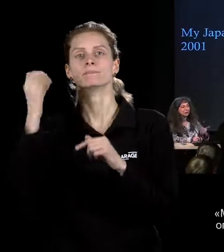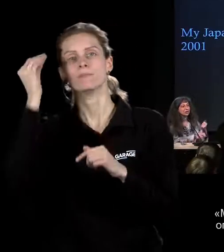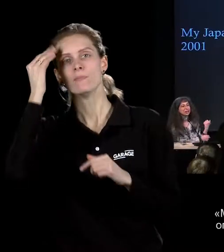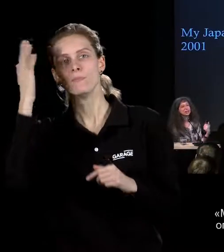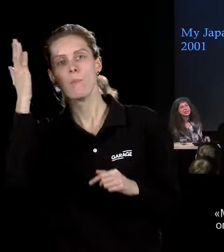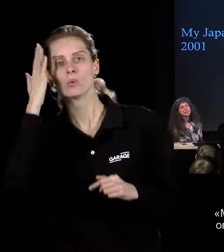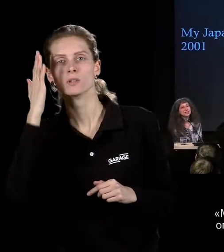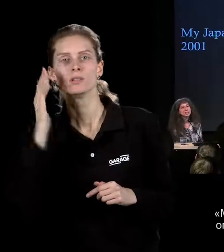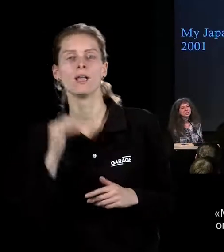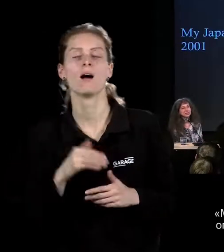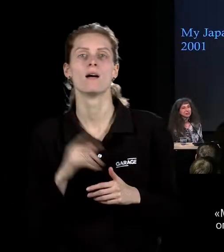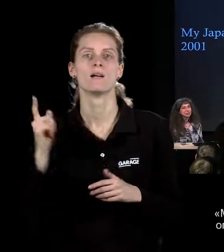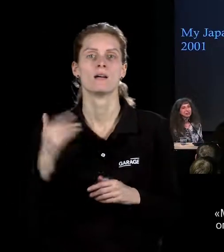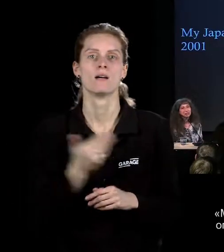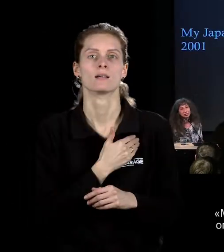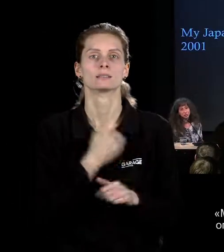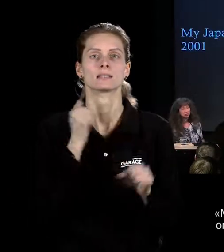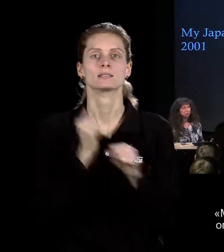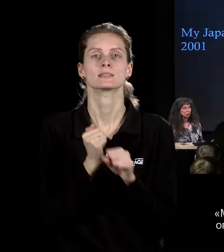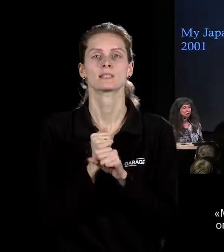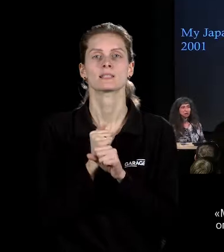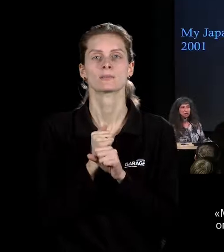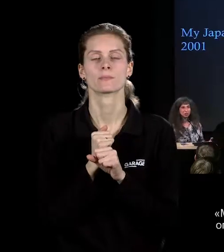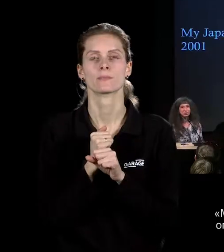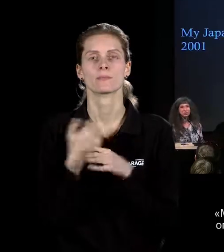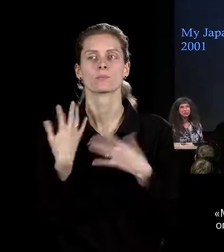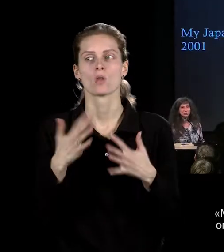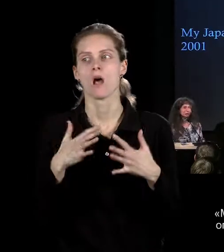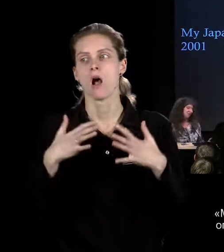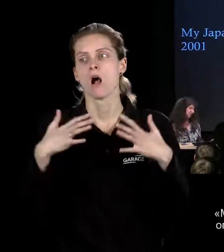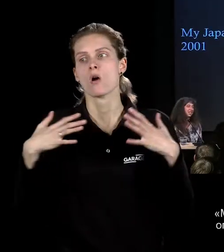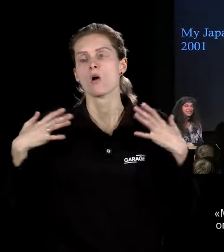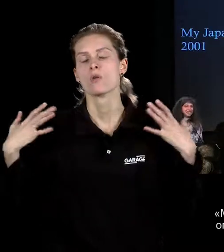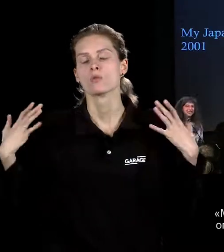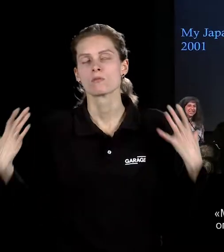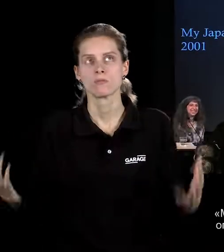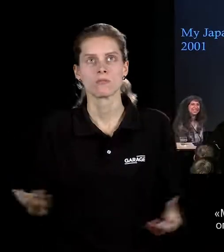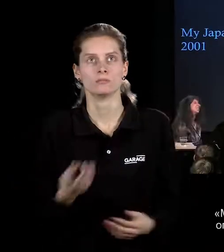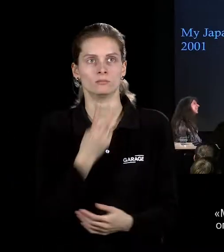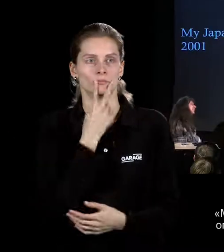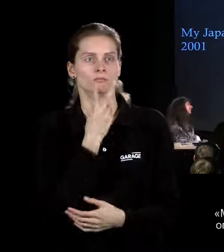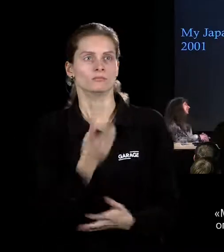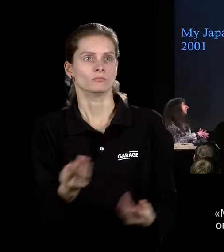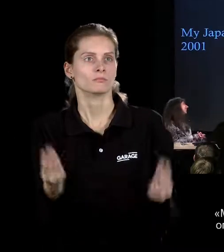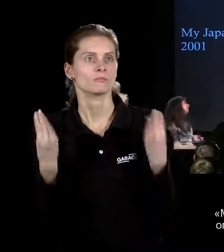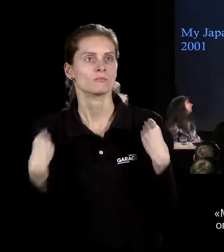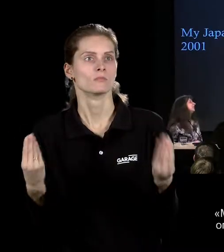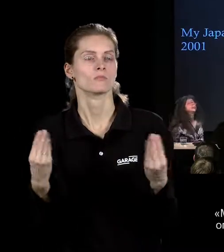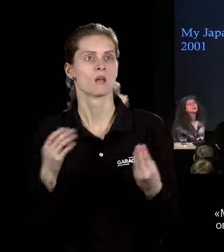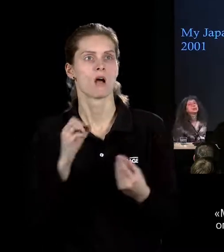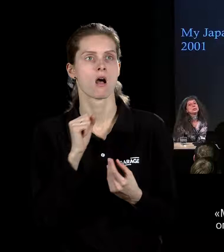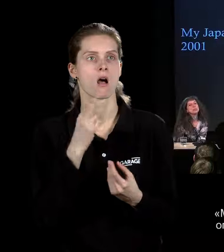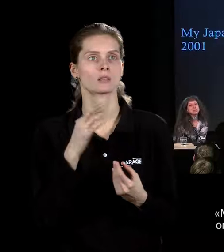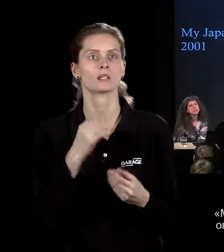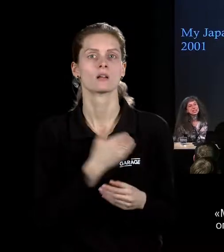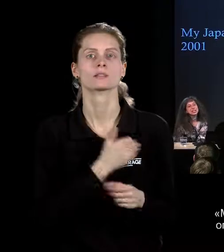в которую он сначала хотел сделать, поскольку это уже такие огромные зрелищные акции, и он хотел сделать